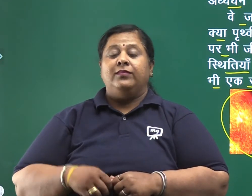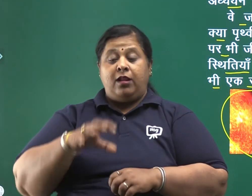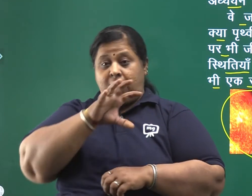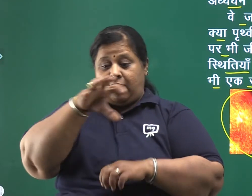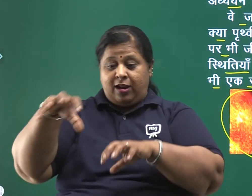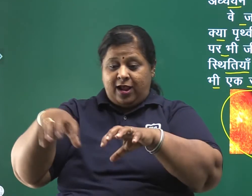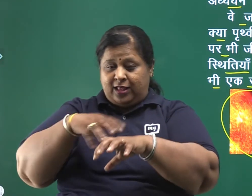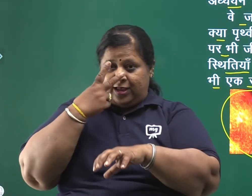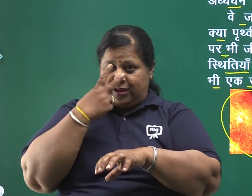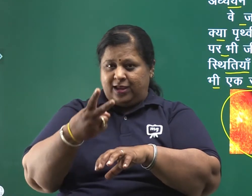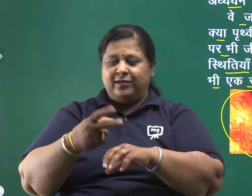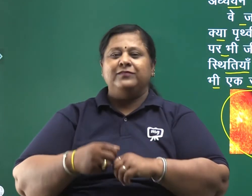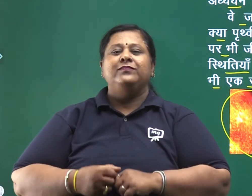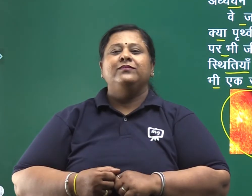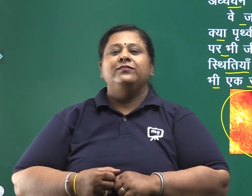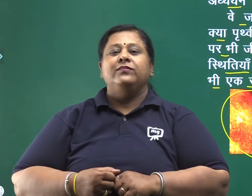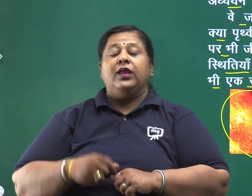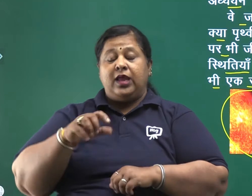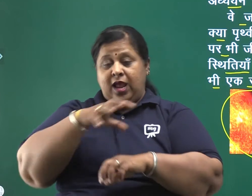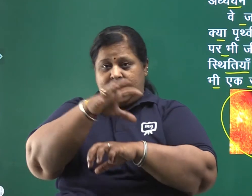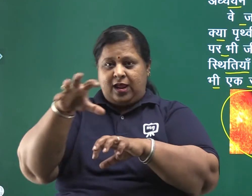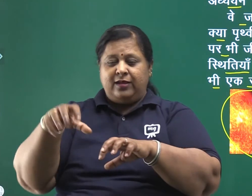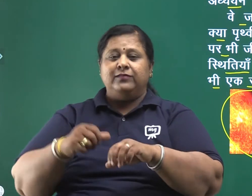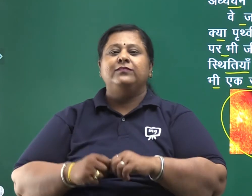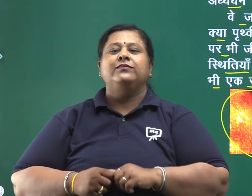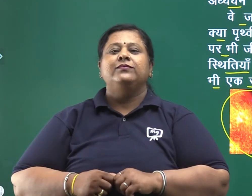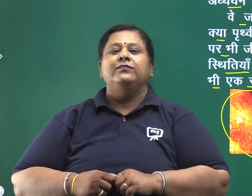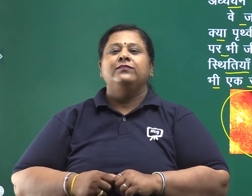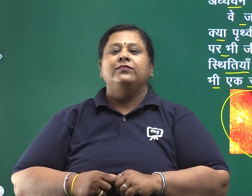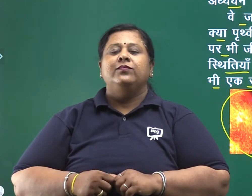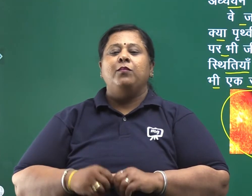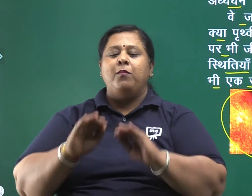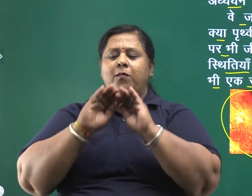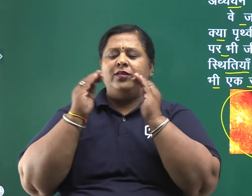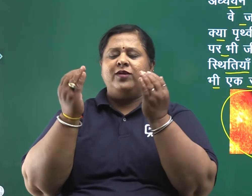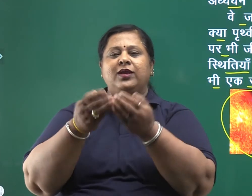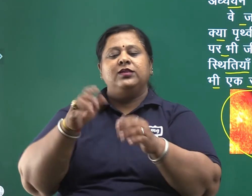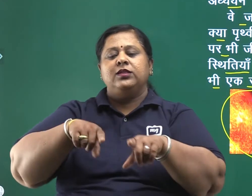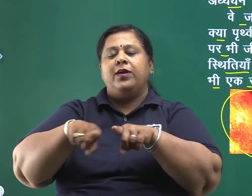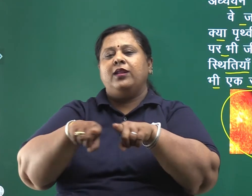ग्रह देख पा रहे हैं। यह ग्रह पृथ्वी के समान ही